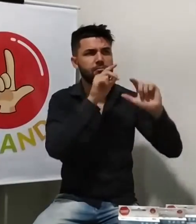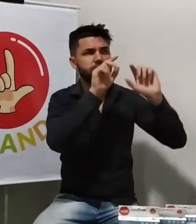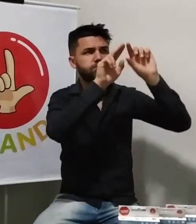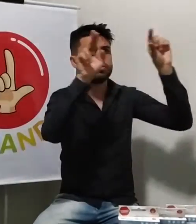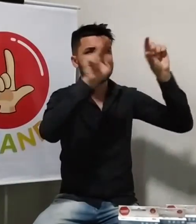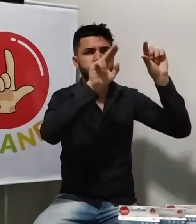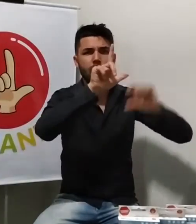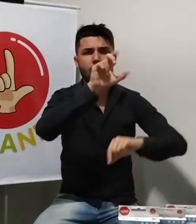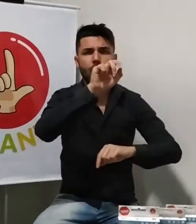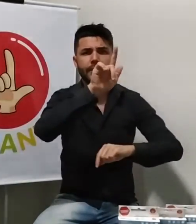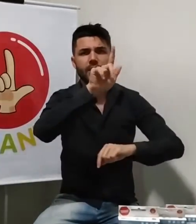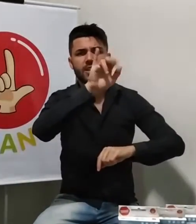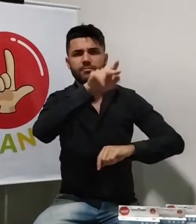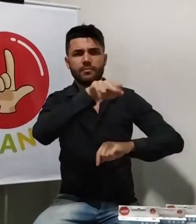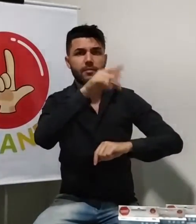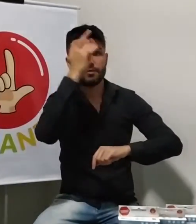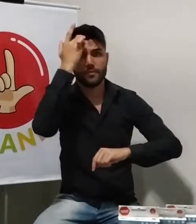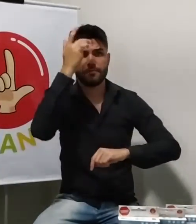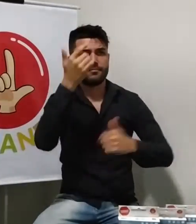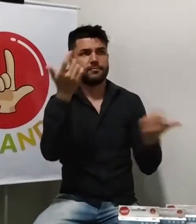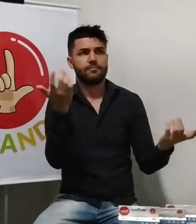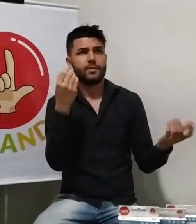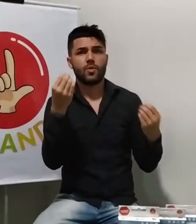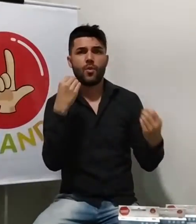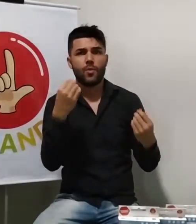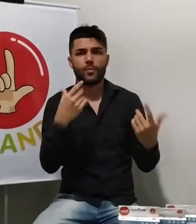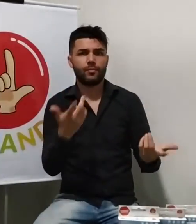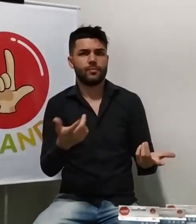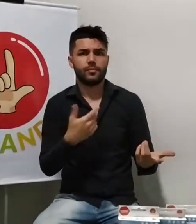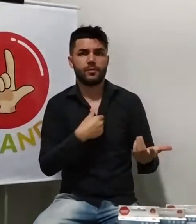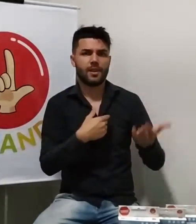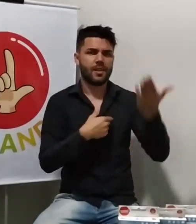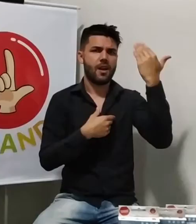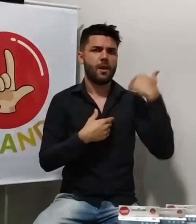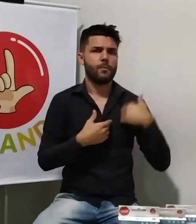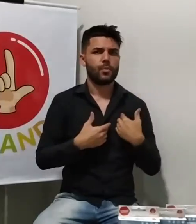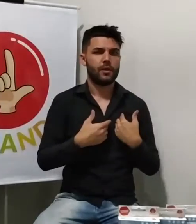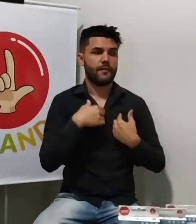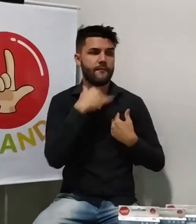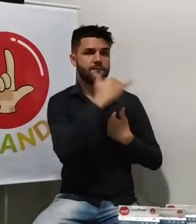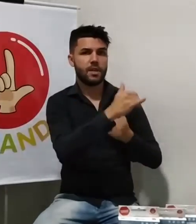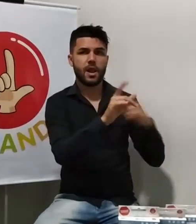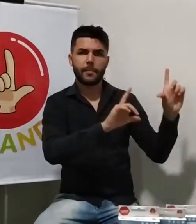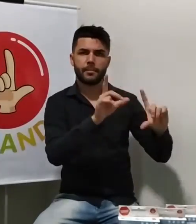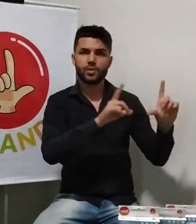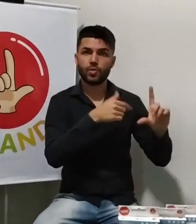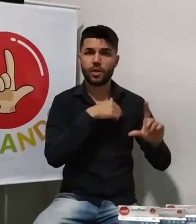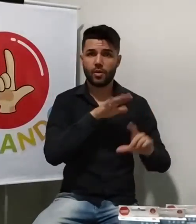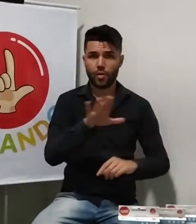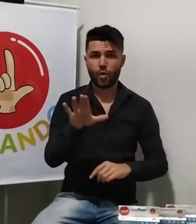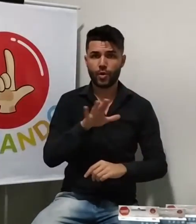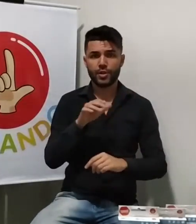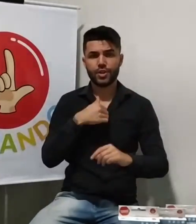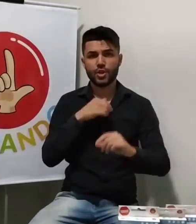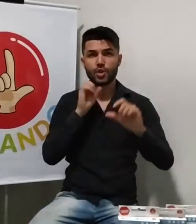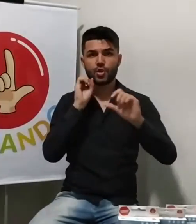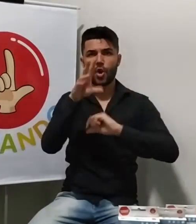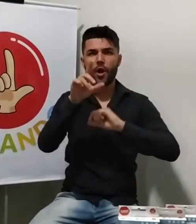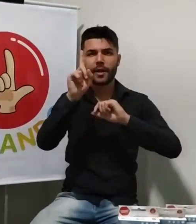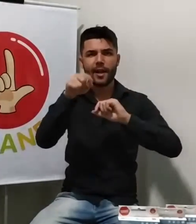lá de Massachusetts, e o MIT escolheu 40 startups do mundo para apoiar, e eles mandam alunos de MBA para ficarem todo ano na Samba. Nessa época, a gente já